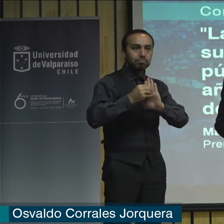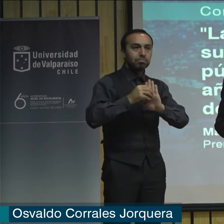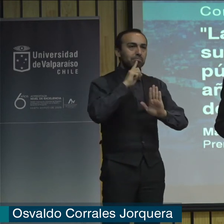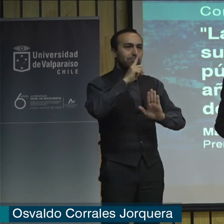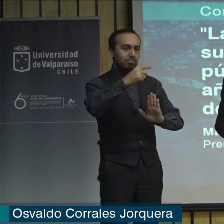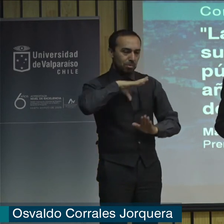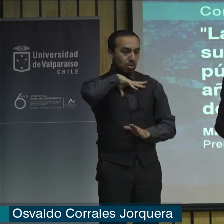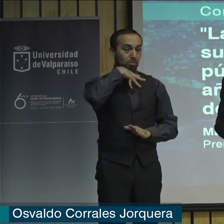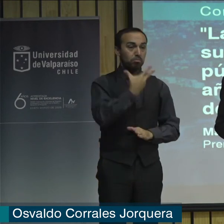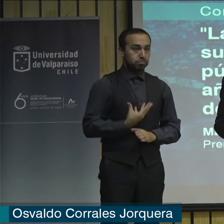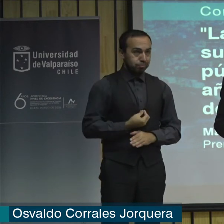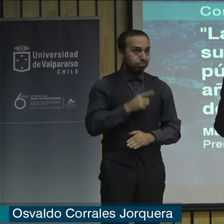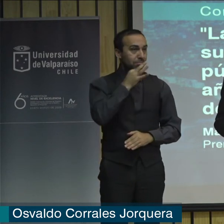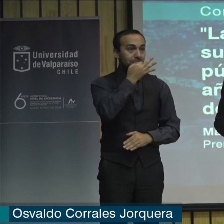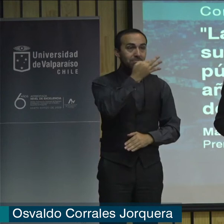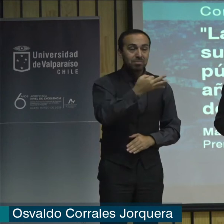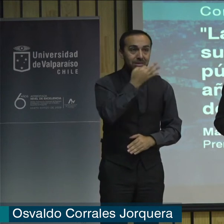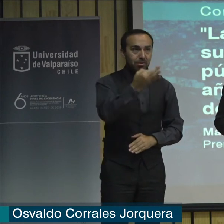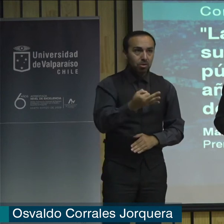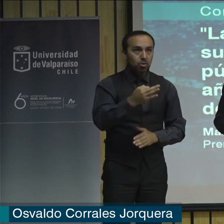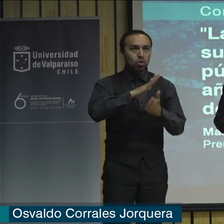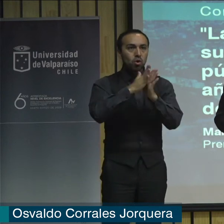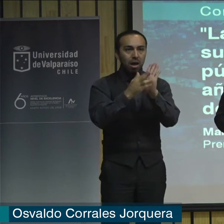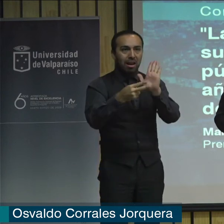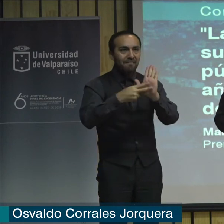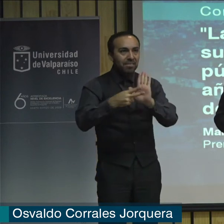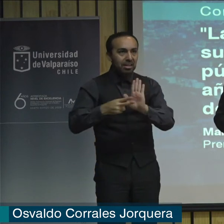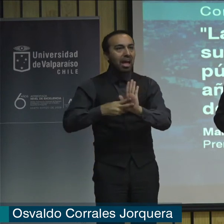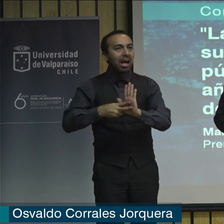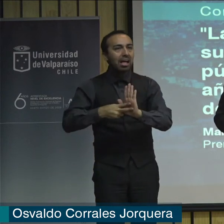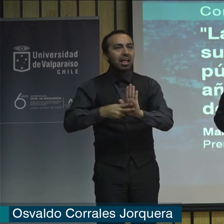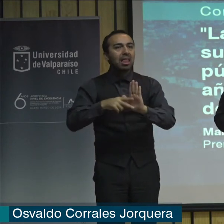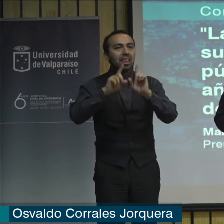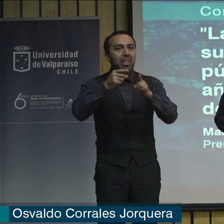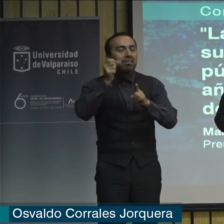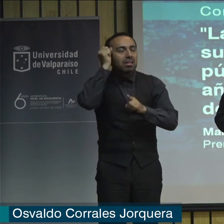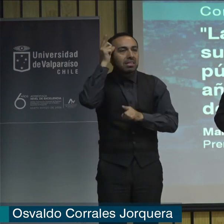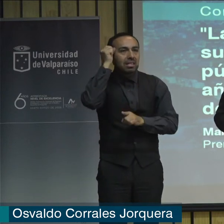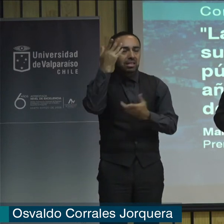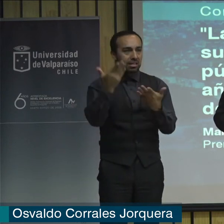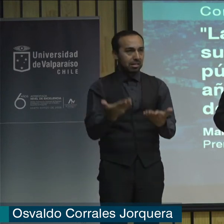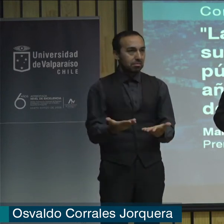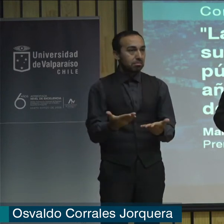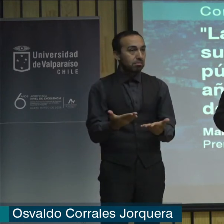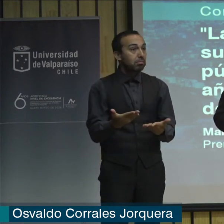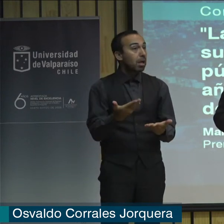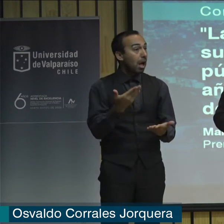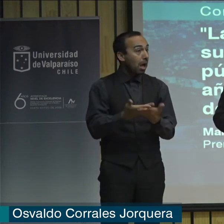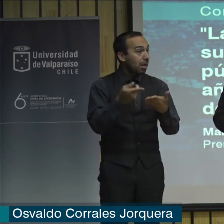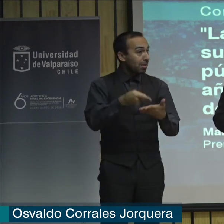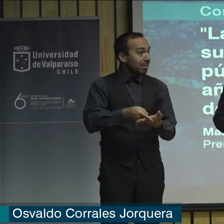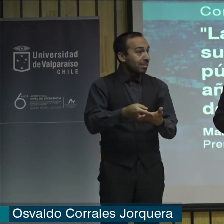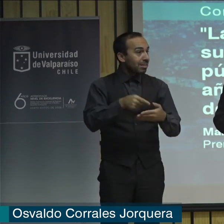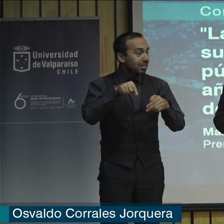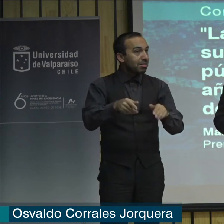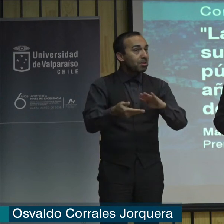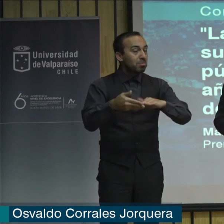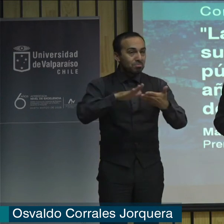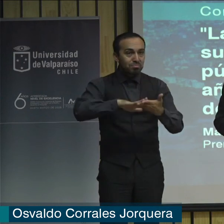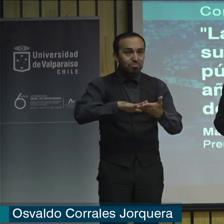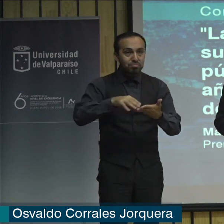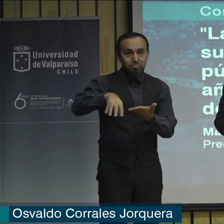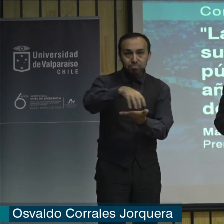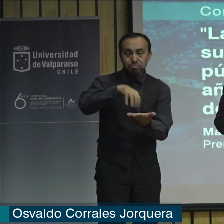cuando nos dijo que todas las verdades se tocan por lo mismo querida comunidad en las próximas semanas daremos detalles de un intenso